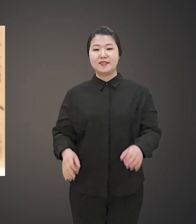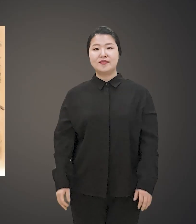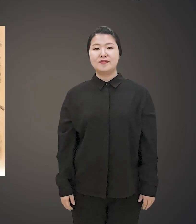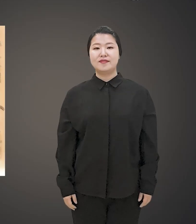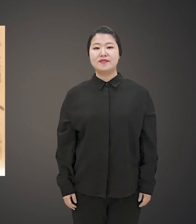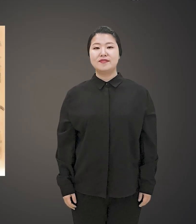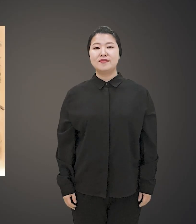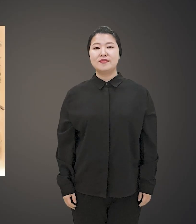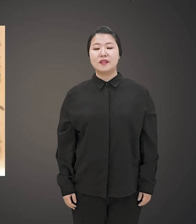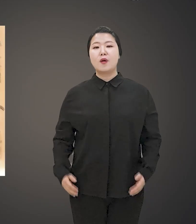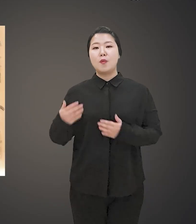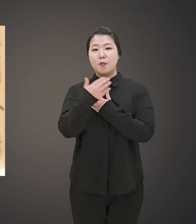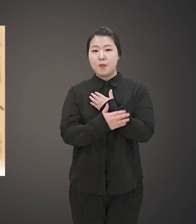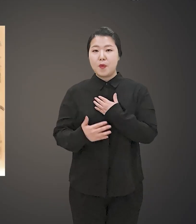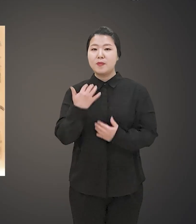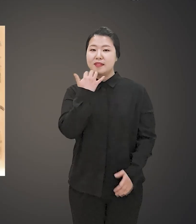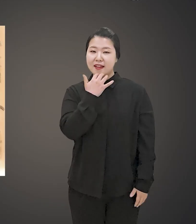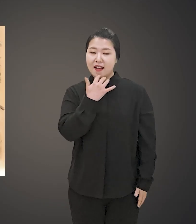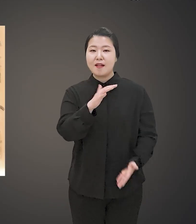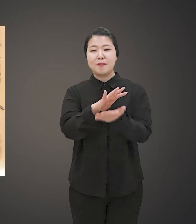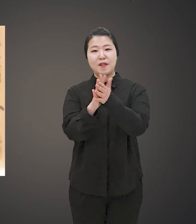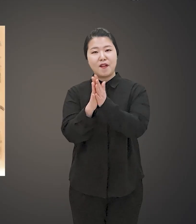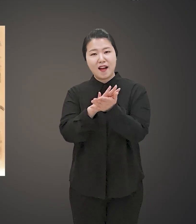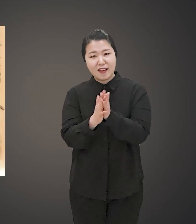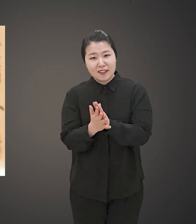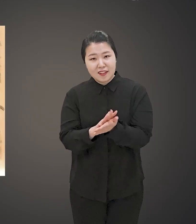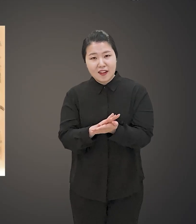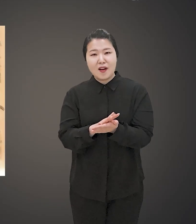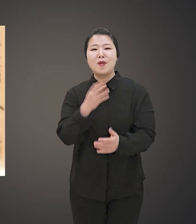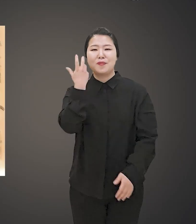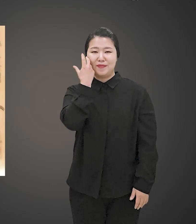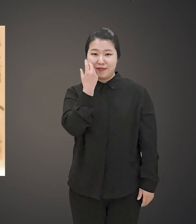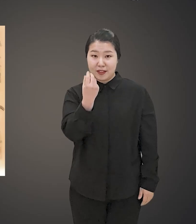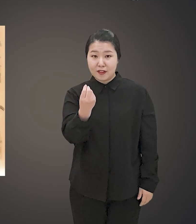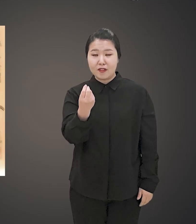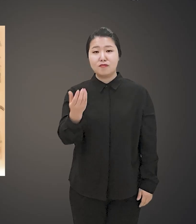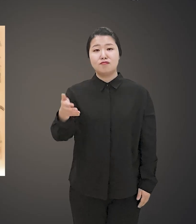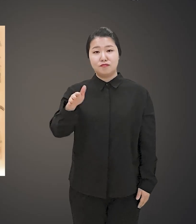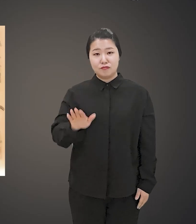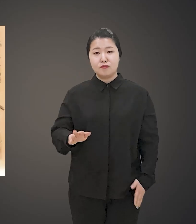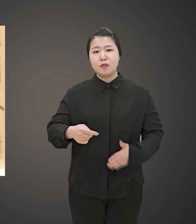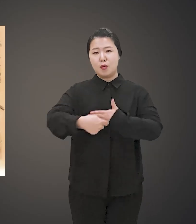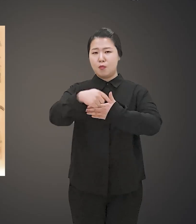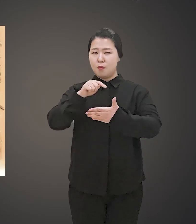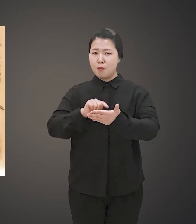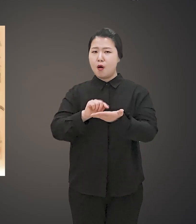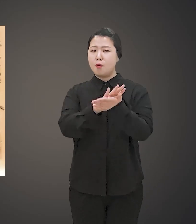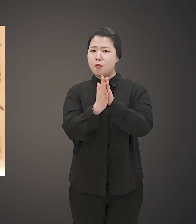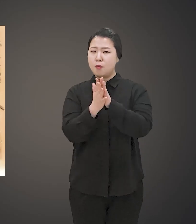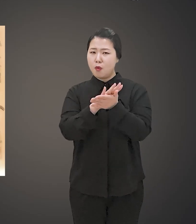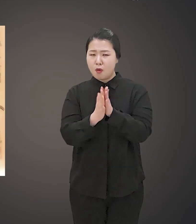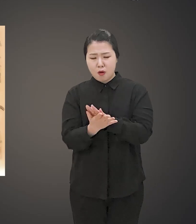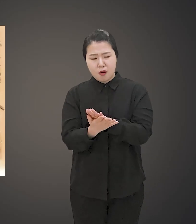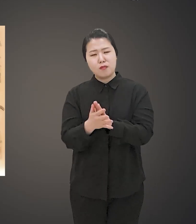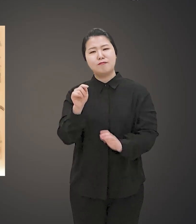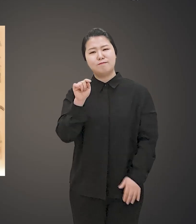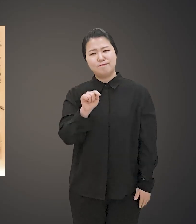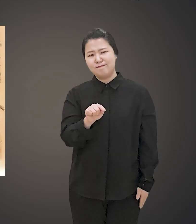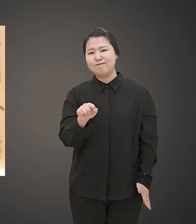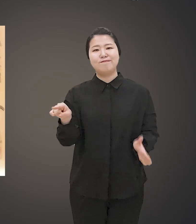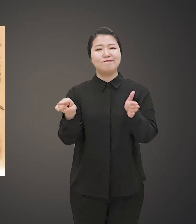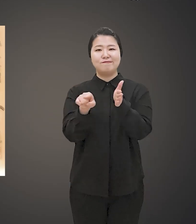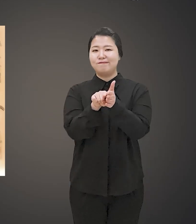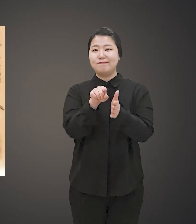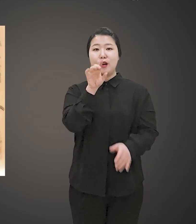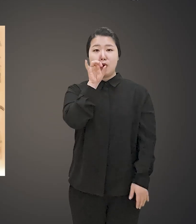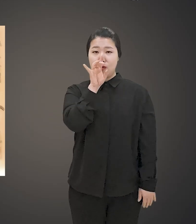카멜레온, 몸 색깔이 자꾸 변하는 건 매력적이지만 마음은 자꾸